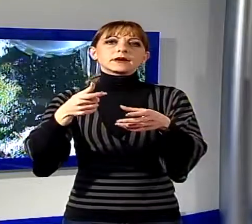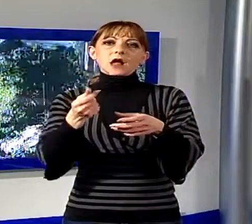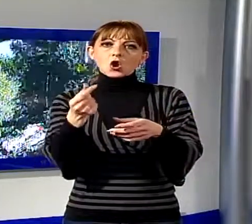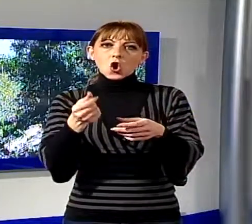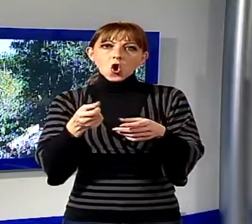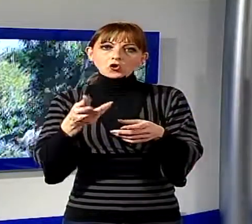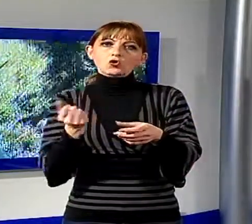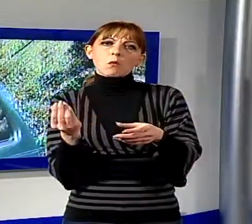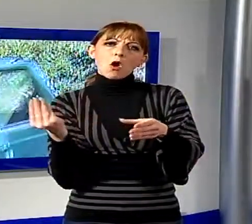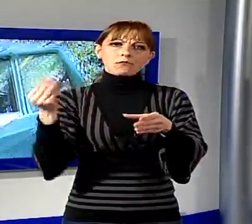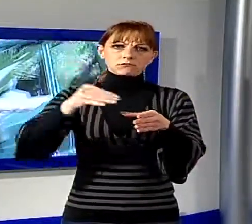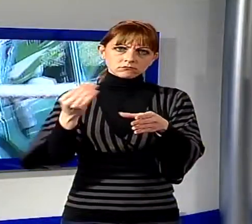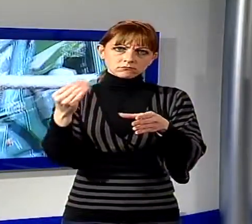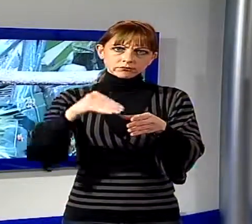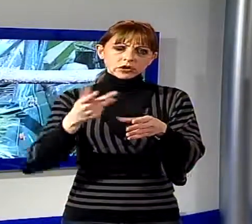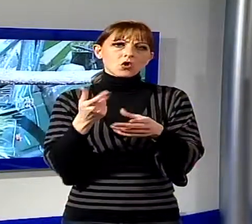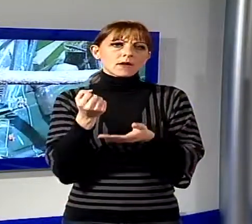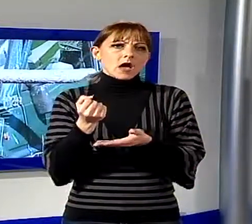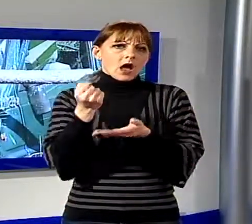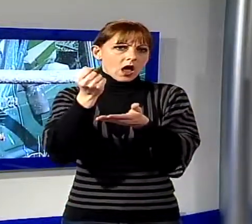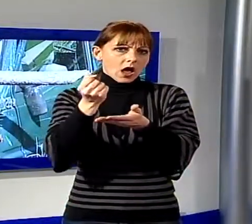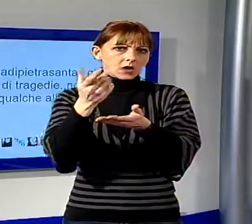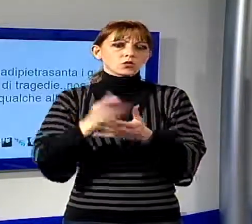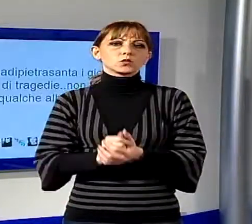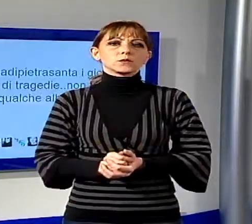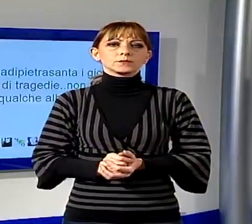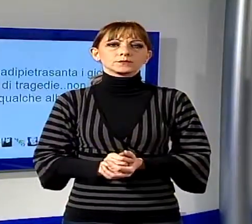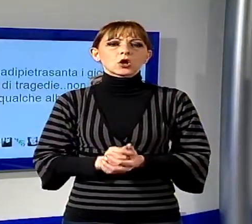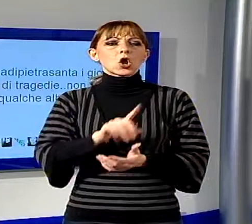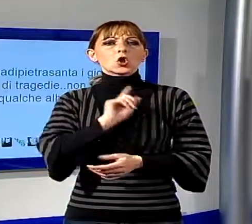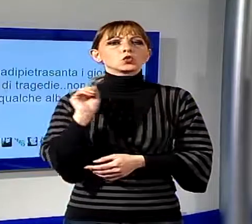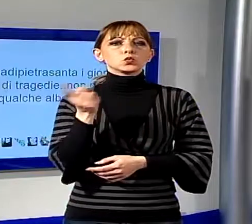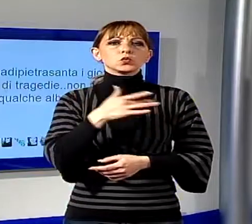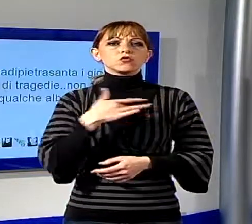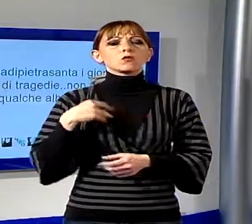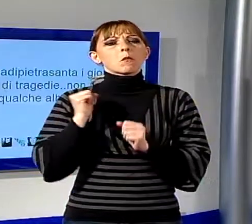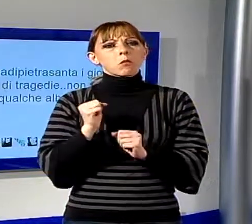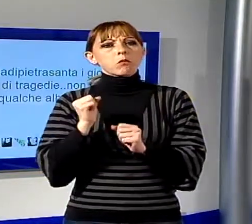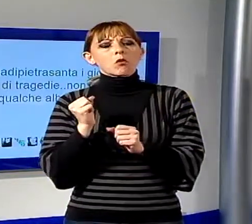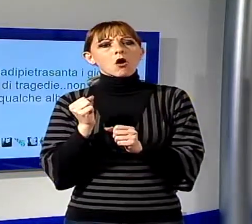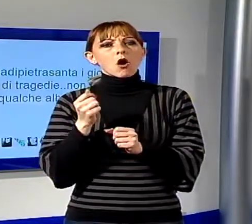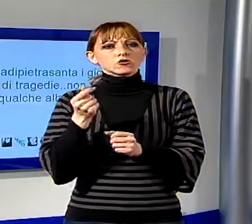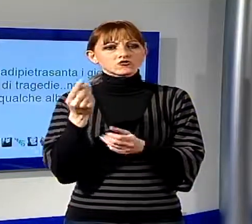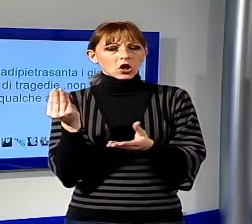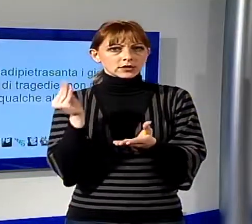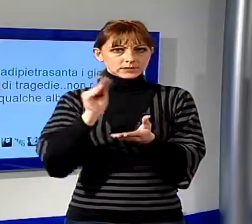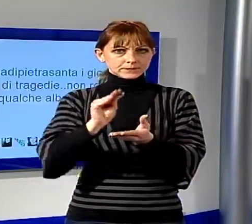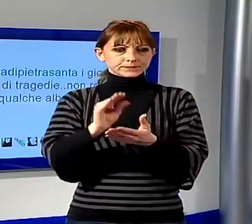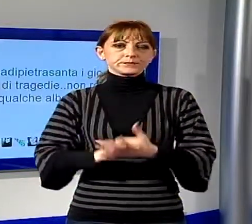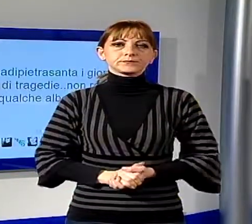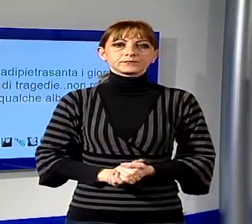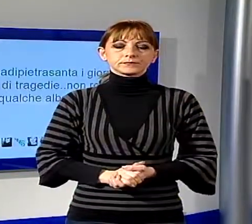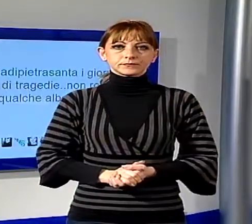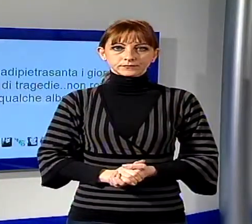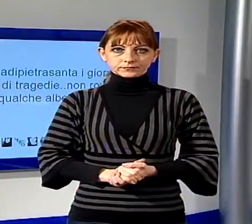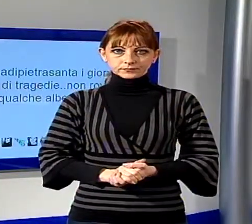istituzioni, potranno dare il loro contributo con un versamento. Ma intanto fa discutere un tweet di Flavio Briatore. I giornali